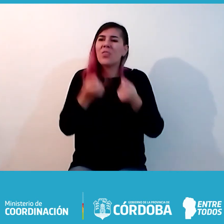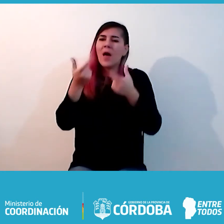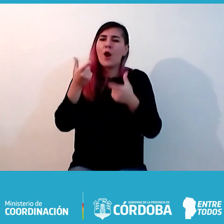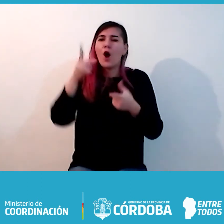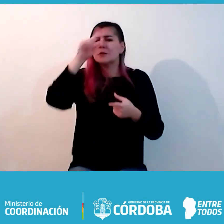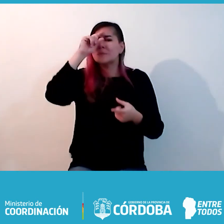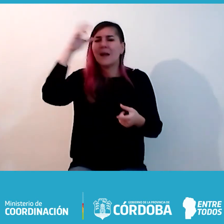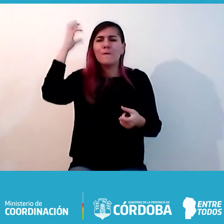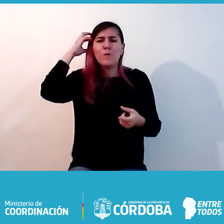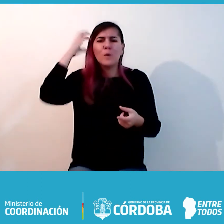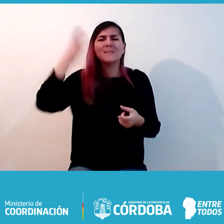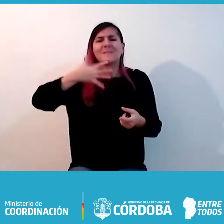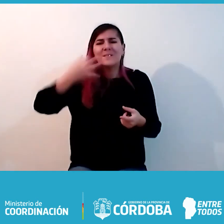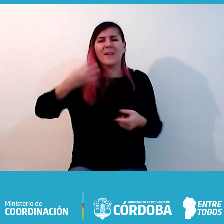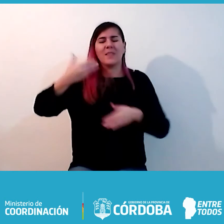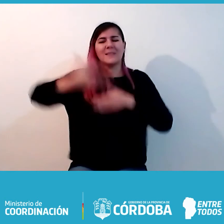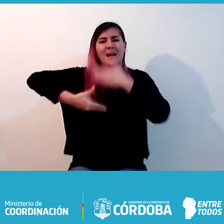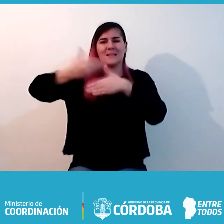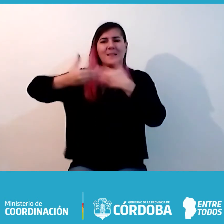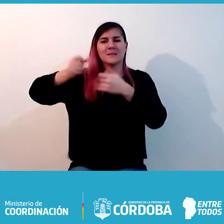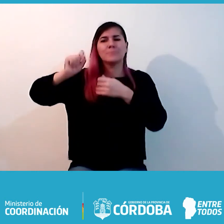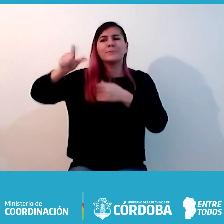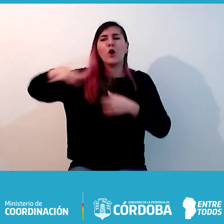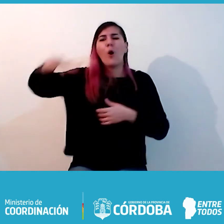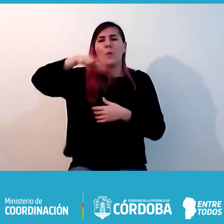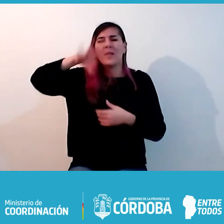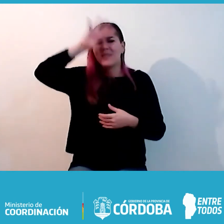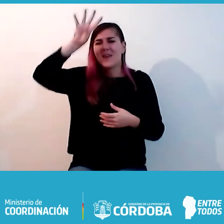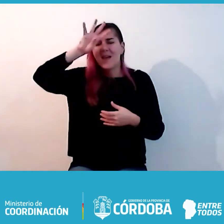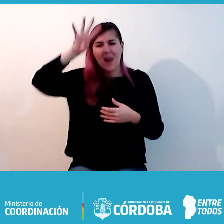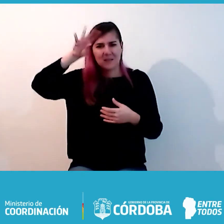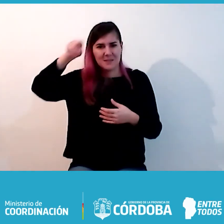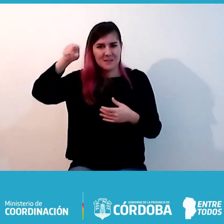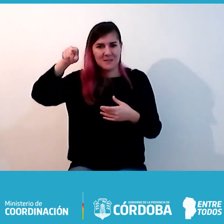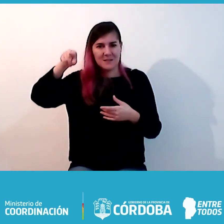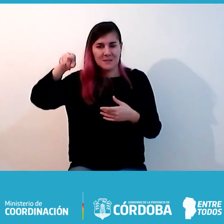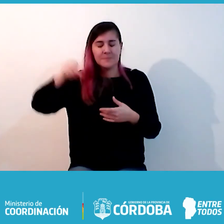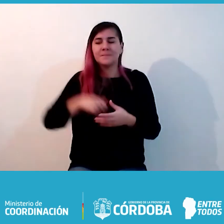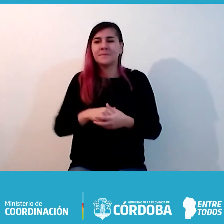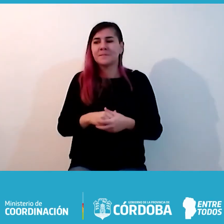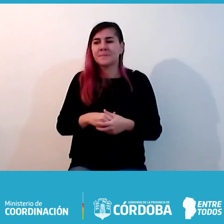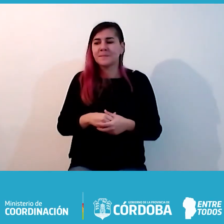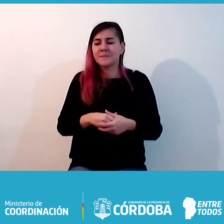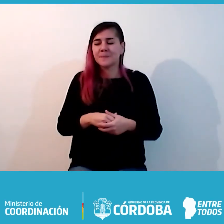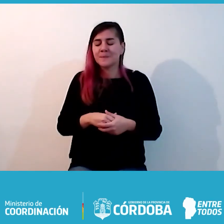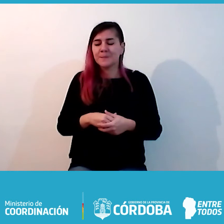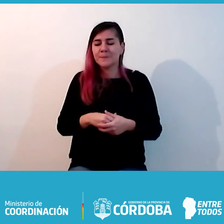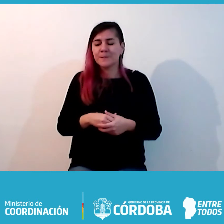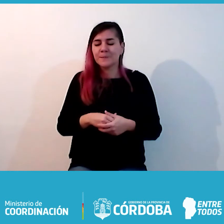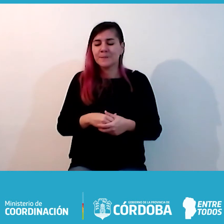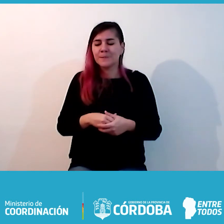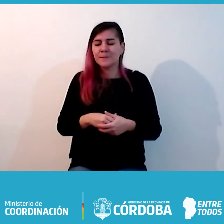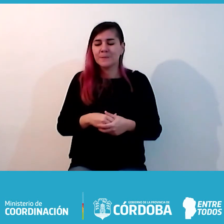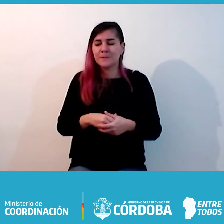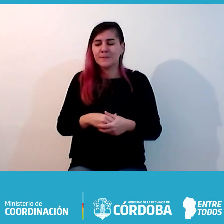su verdadera trascendencia, la de las comunidades indígenas que practican urbanidades limitadas y sustentables, que no